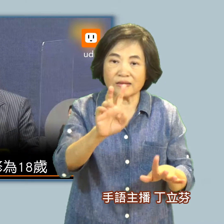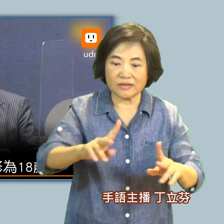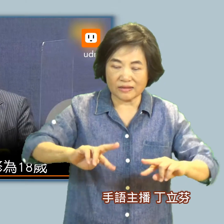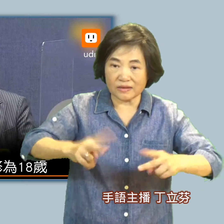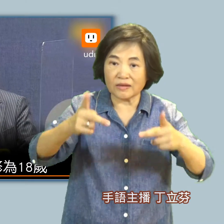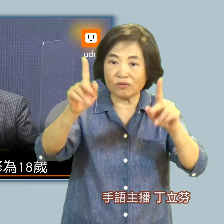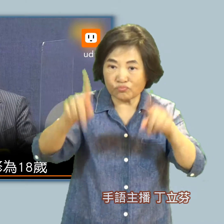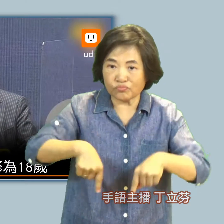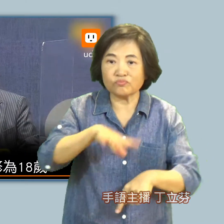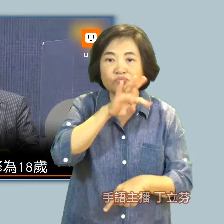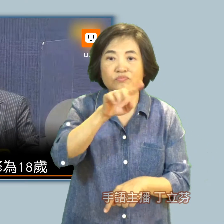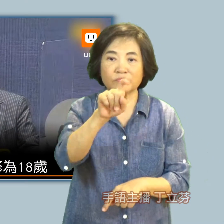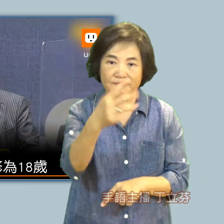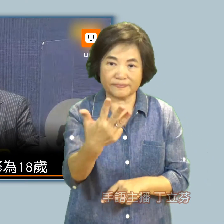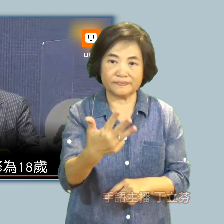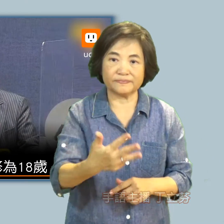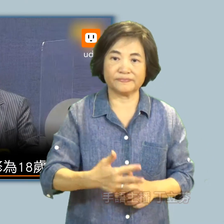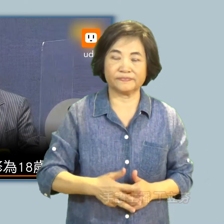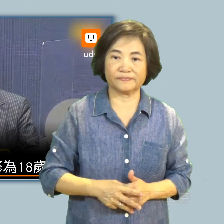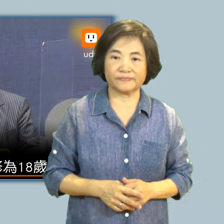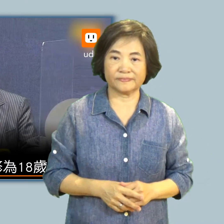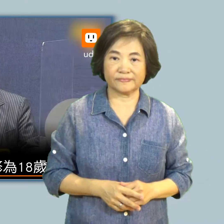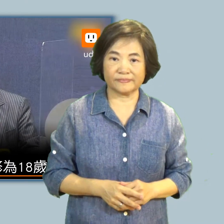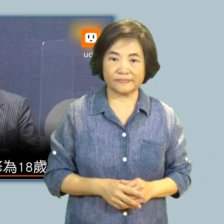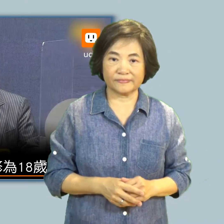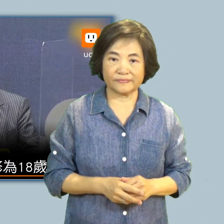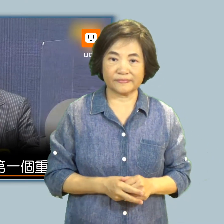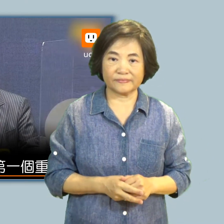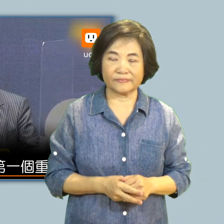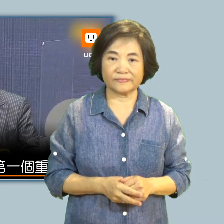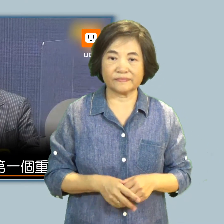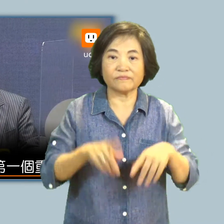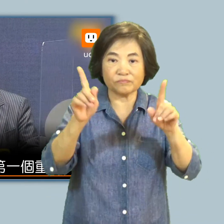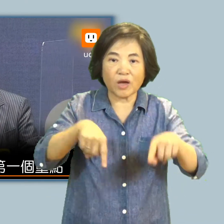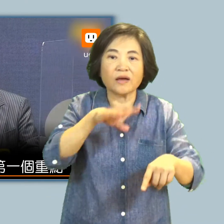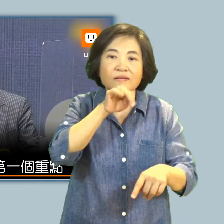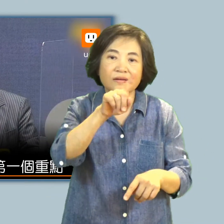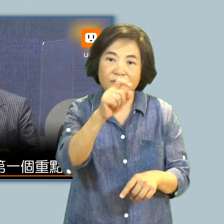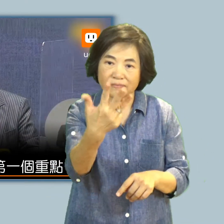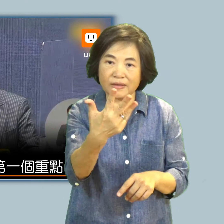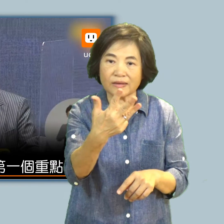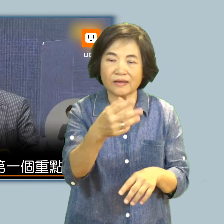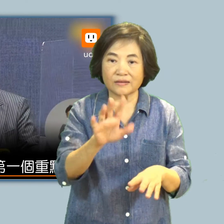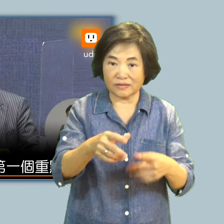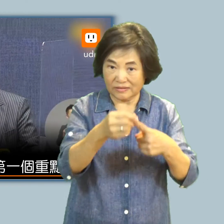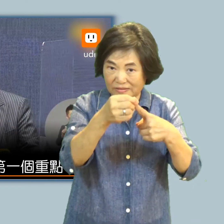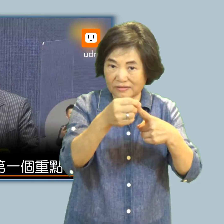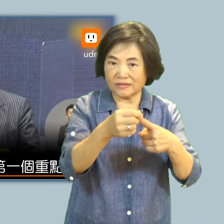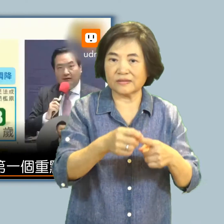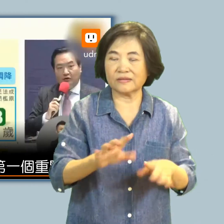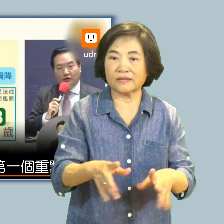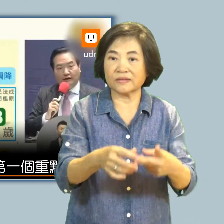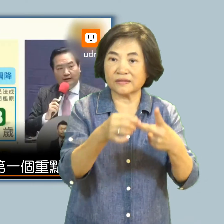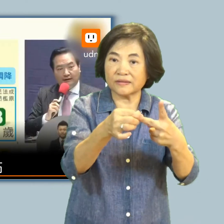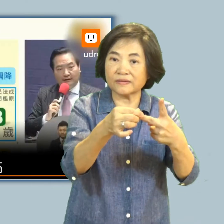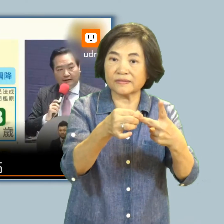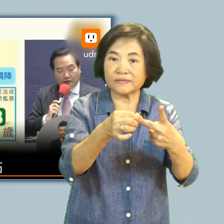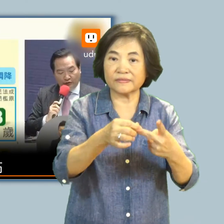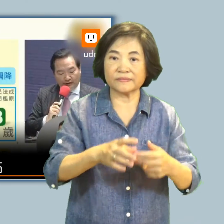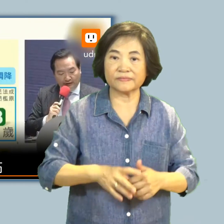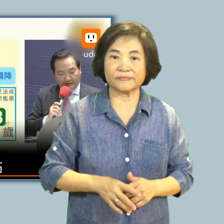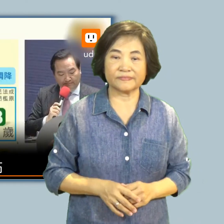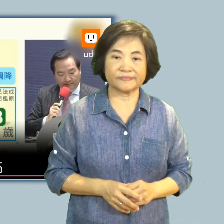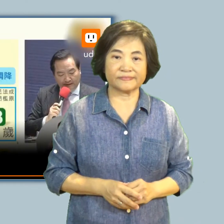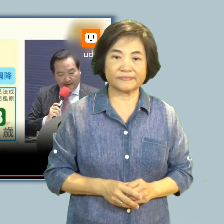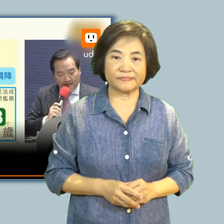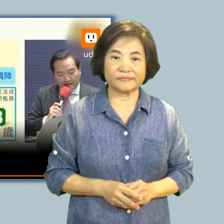在的20岁调休为18岁下修调降为18岁，这是第一个重点。那第二个